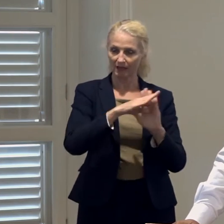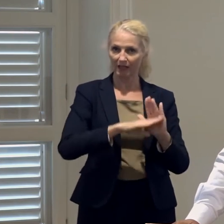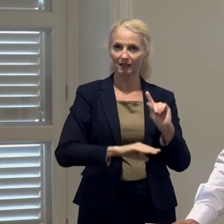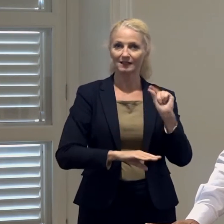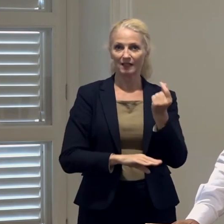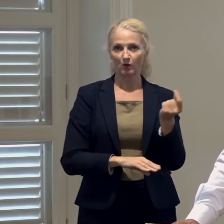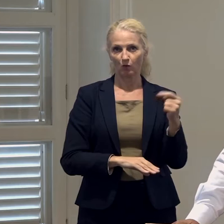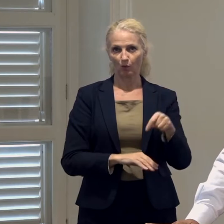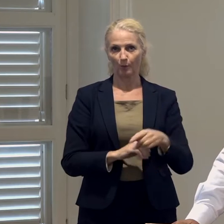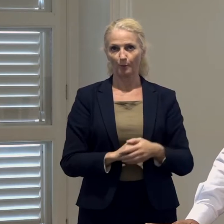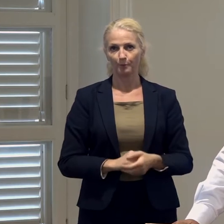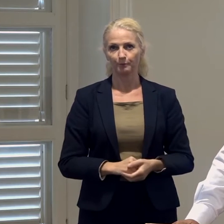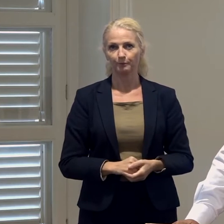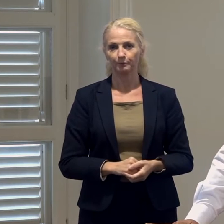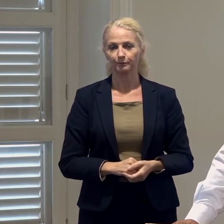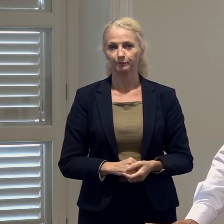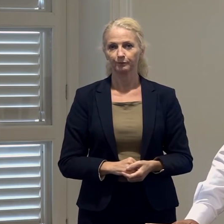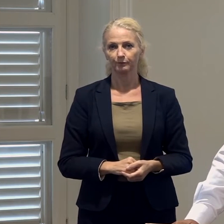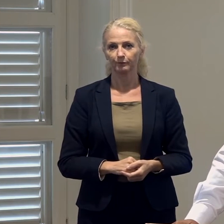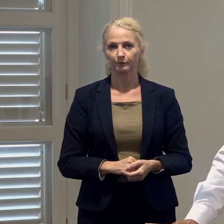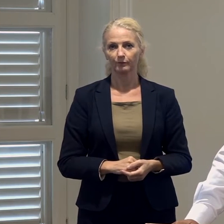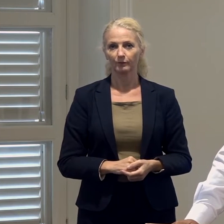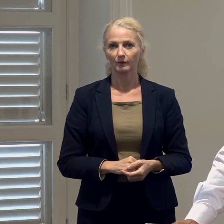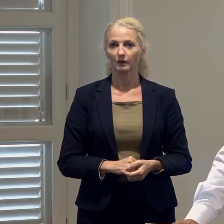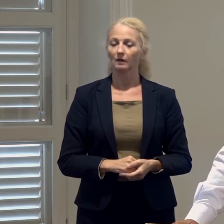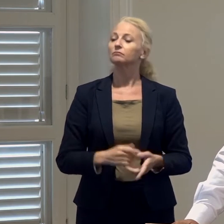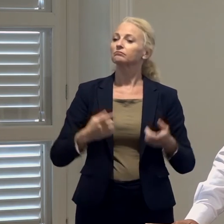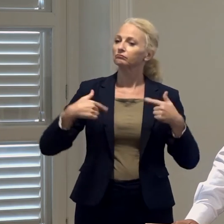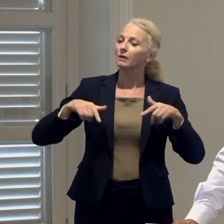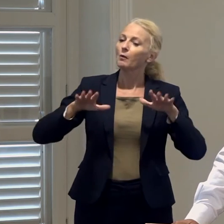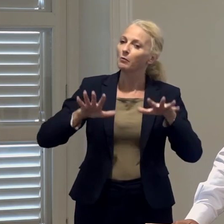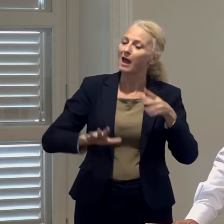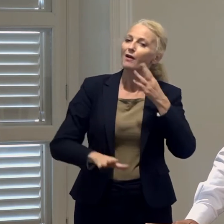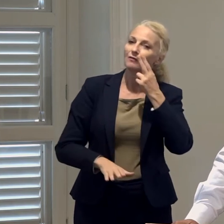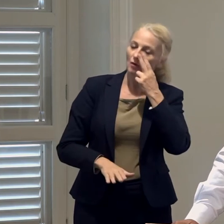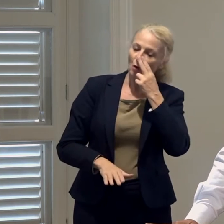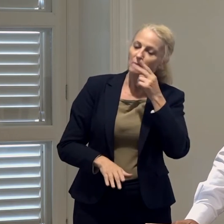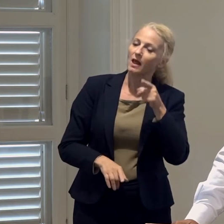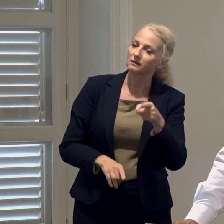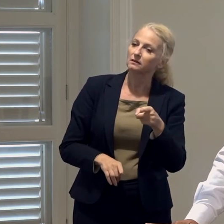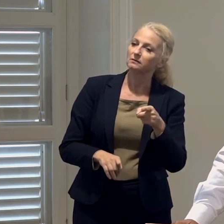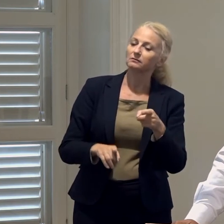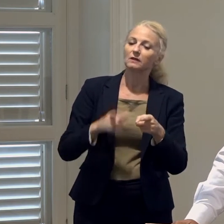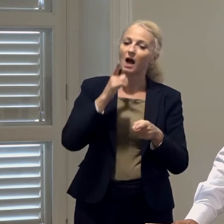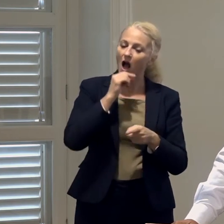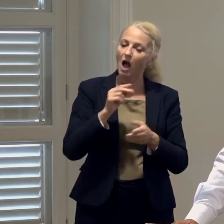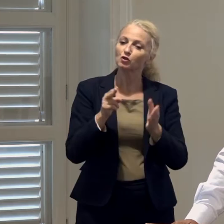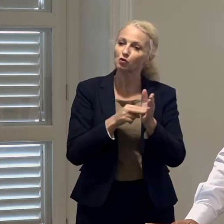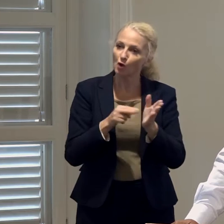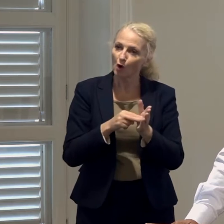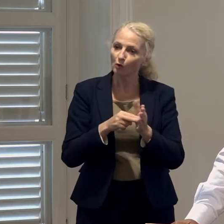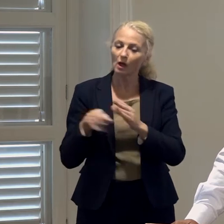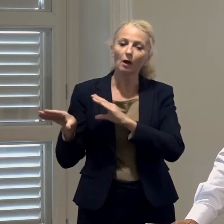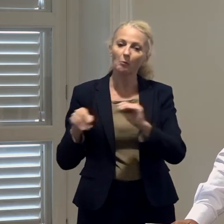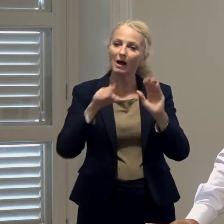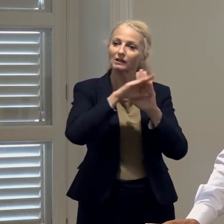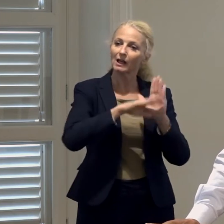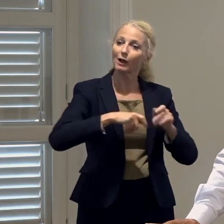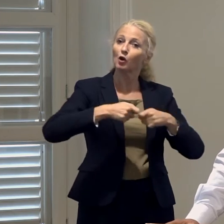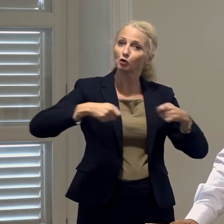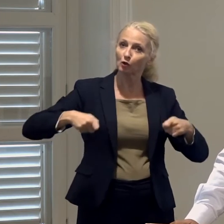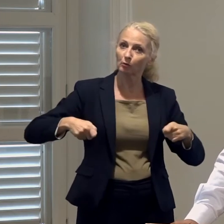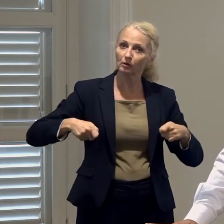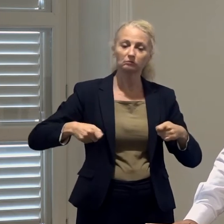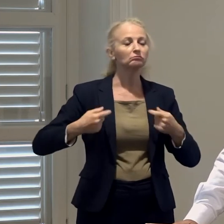We zullen de situatie natuurlijk in de gaten blijven houden en indien dat nodig is, de maatregelen versoepelen